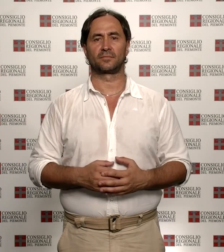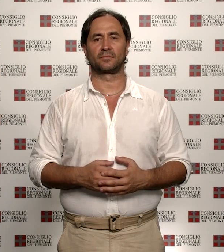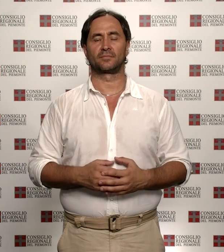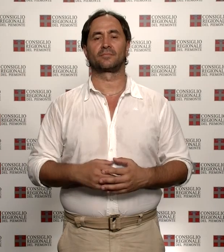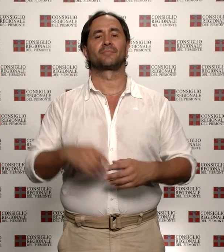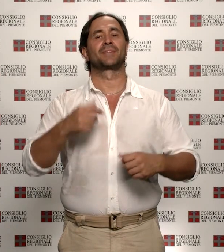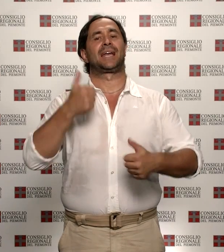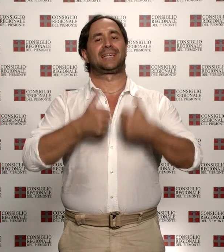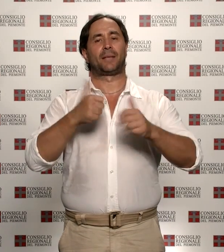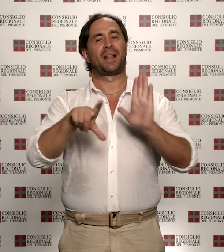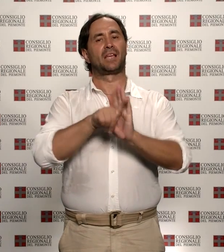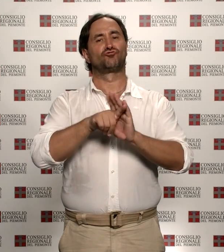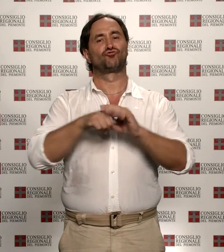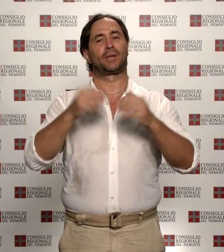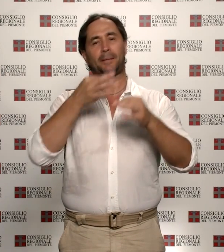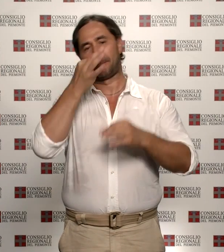prosegue l'esame della legge sui parchi.